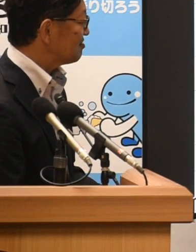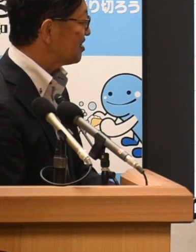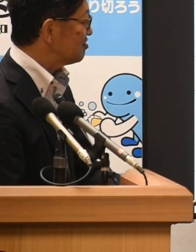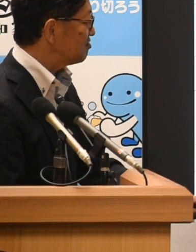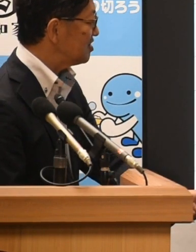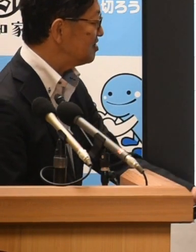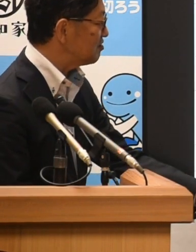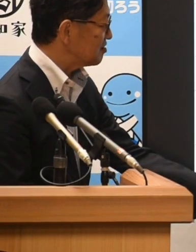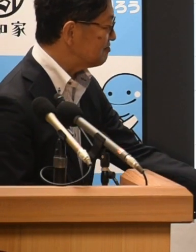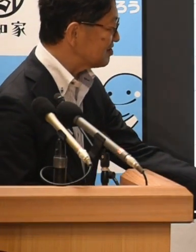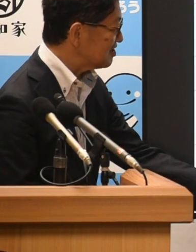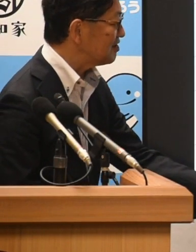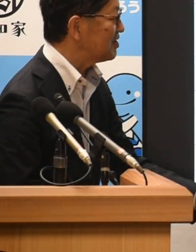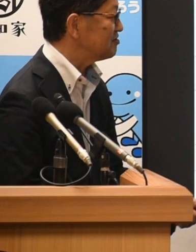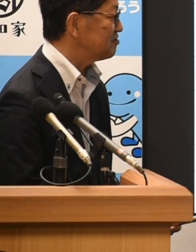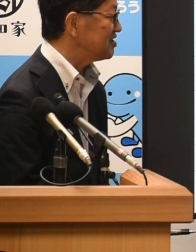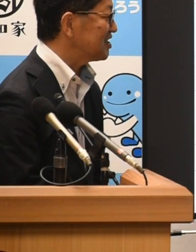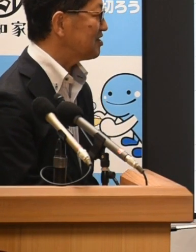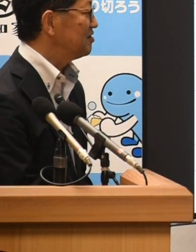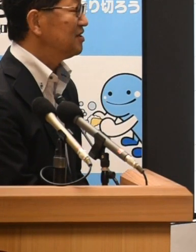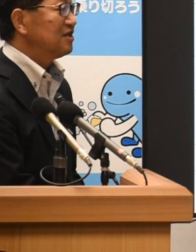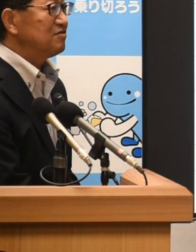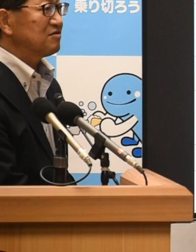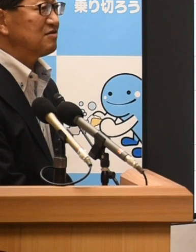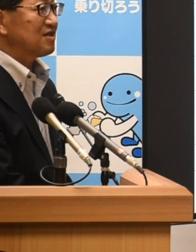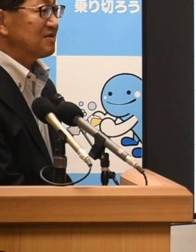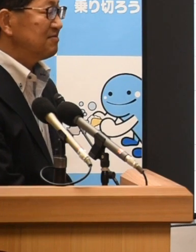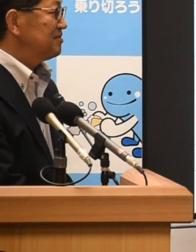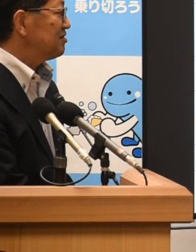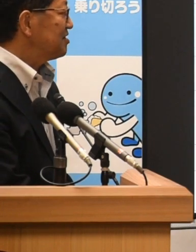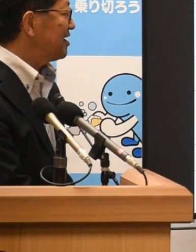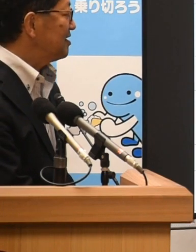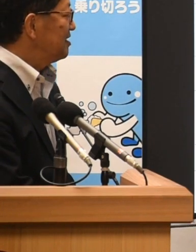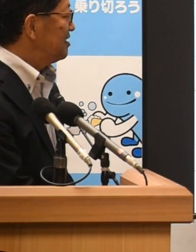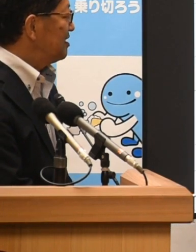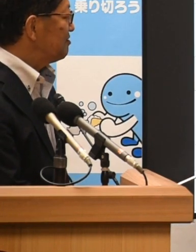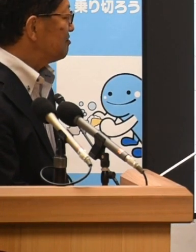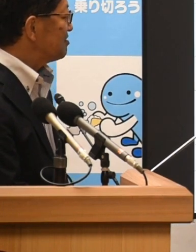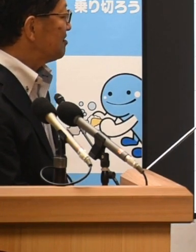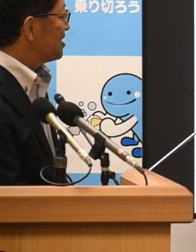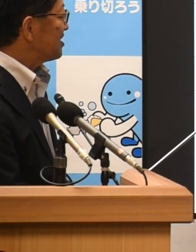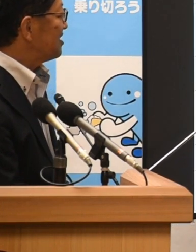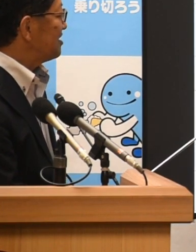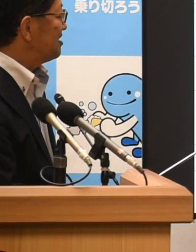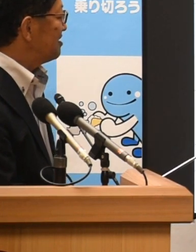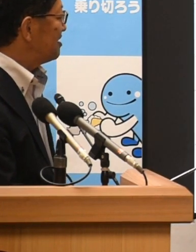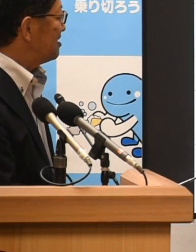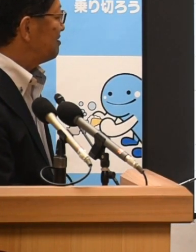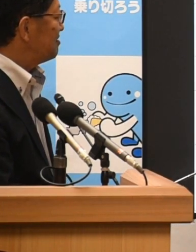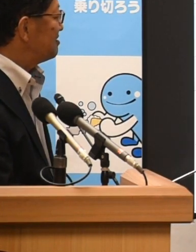たります175人以上わずかに上回る数字になっていうことでございます。この点、この2つは確か